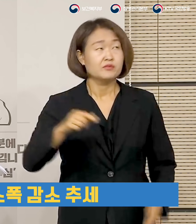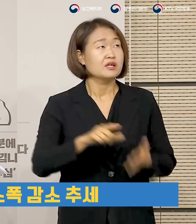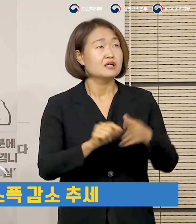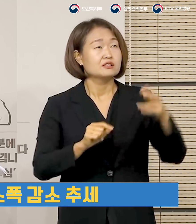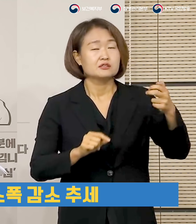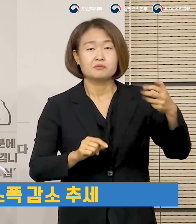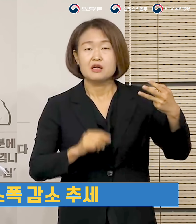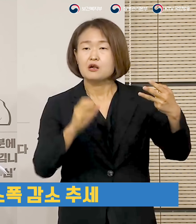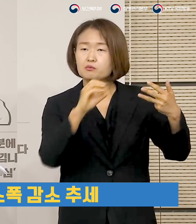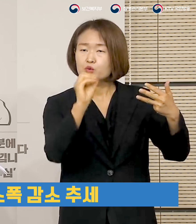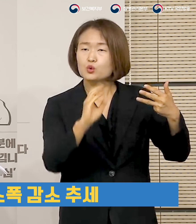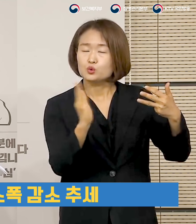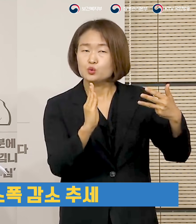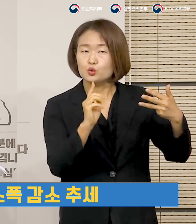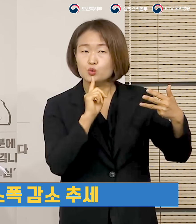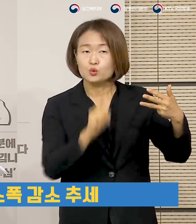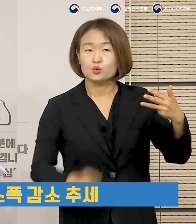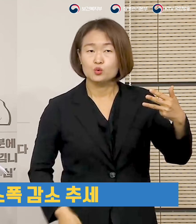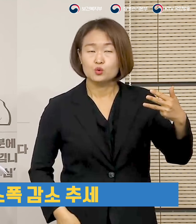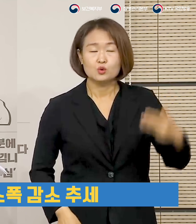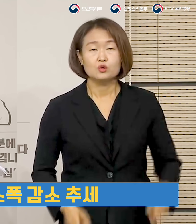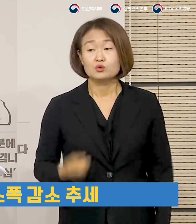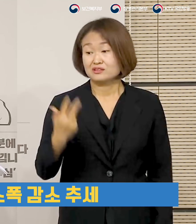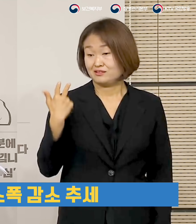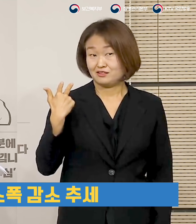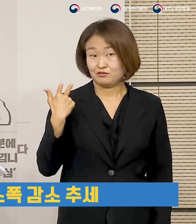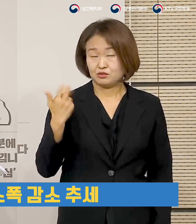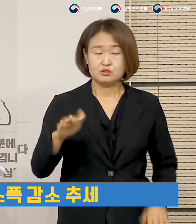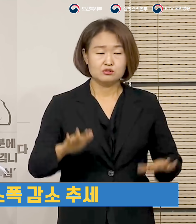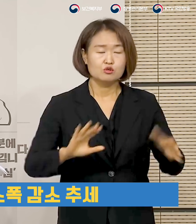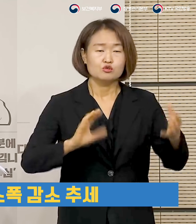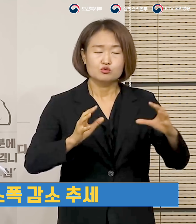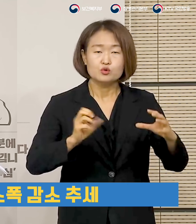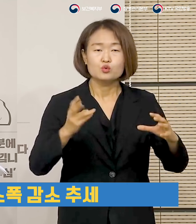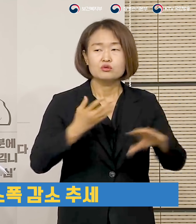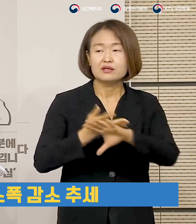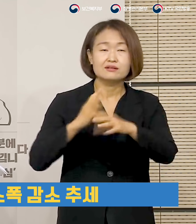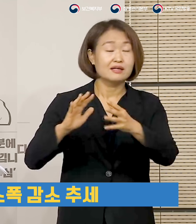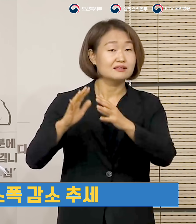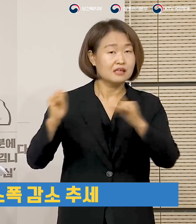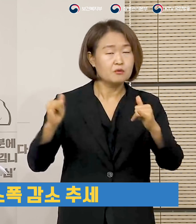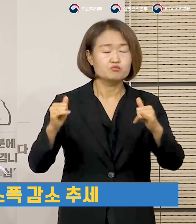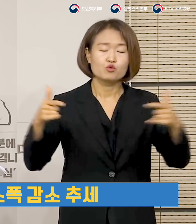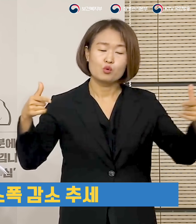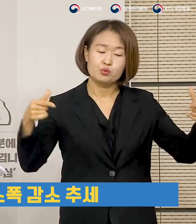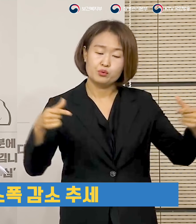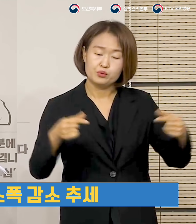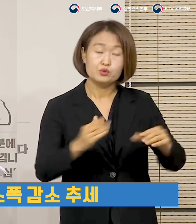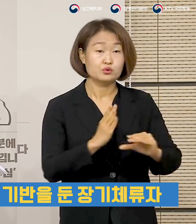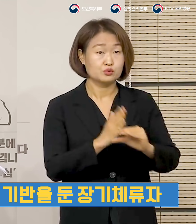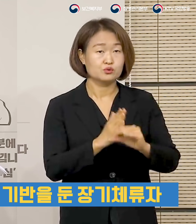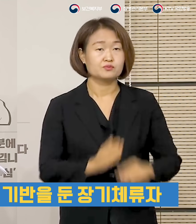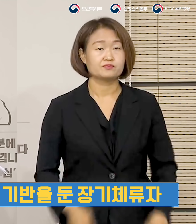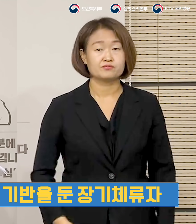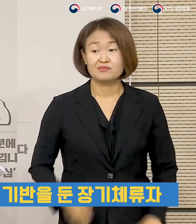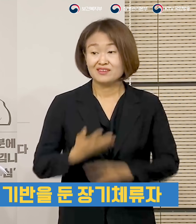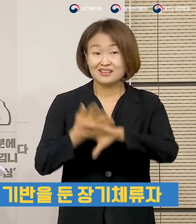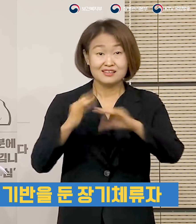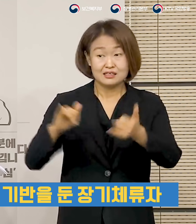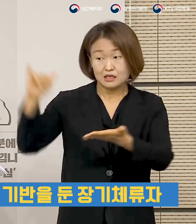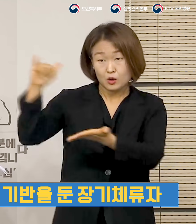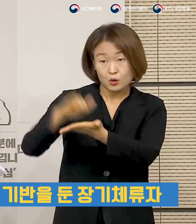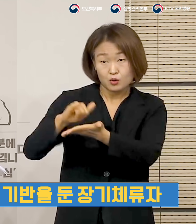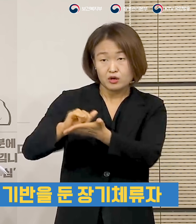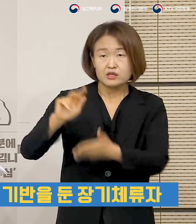78% 이상을 차지하고 있고 지난주에 비해 국민과 외국인 모두 소폭 감소하는 중입니다. 외국인